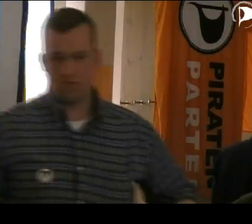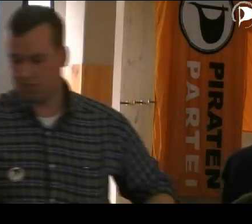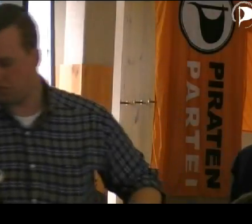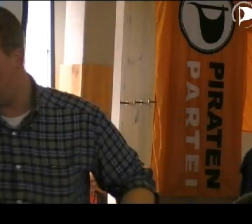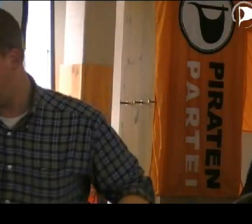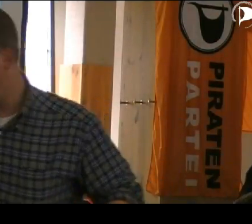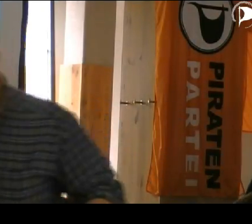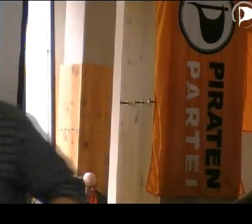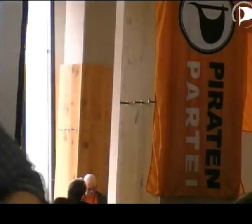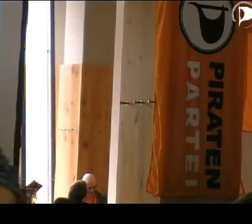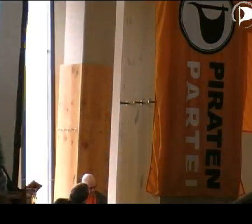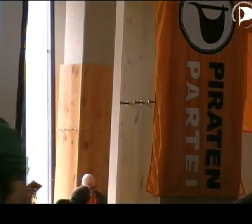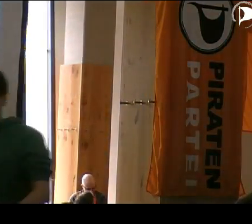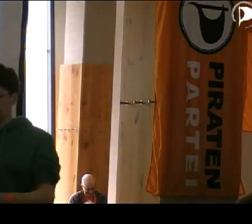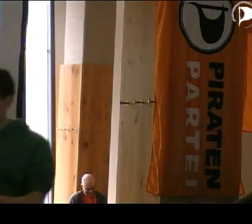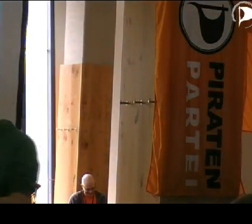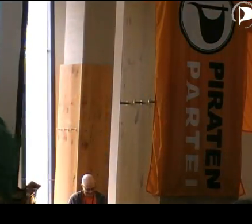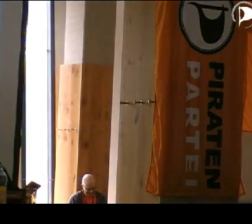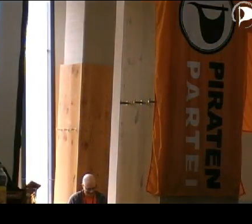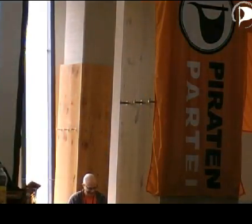so nicht funktioniert